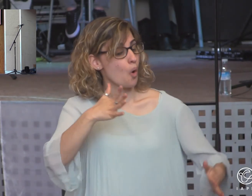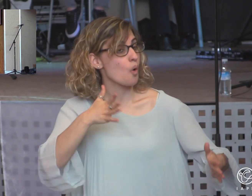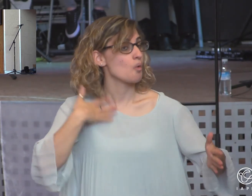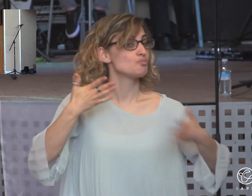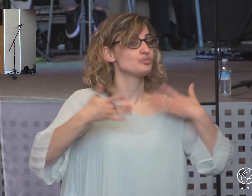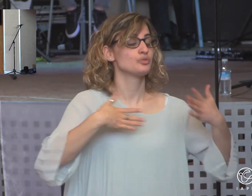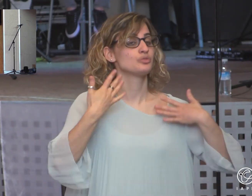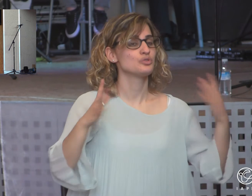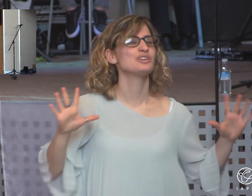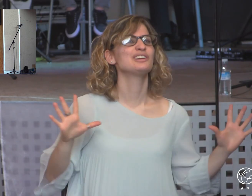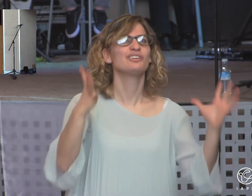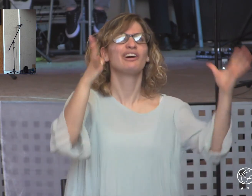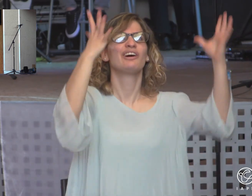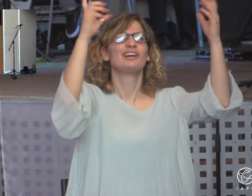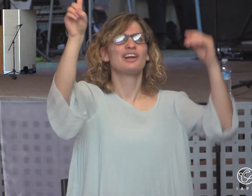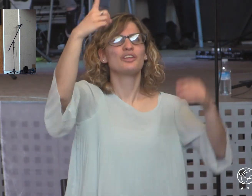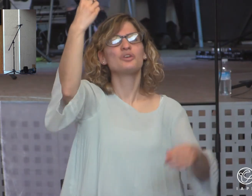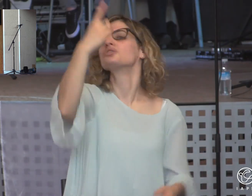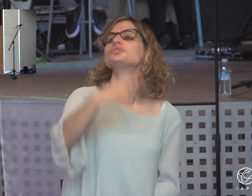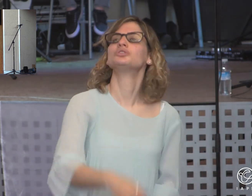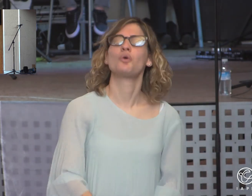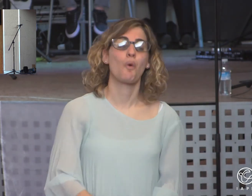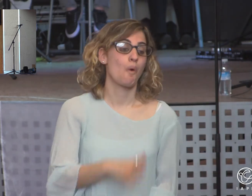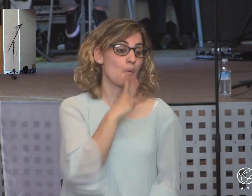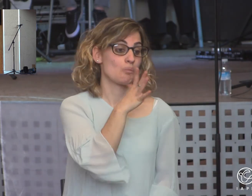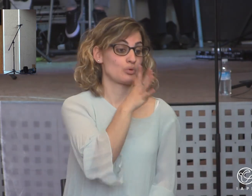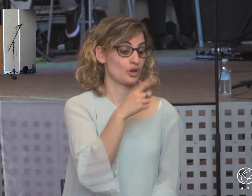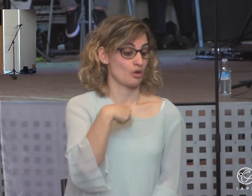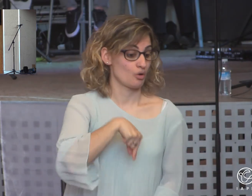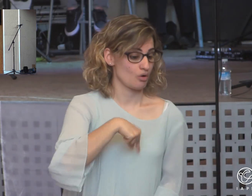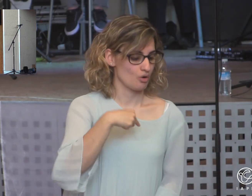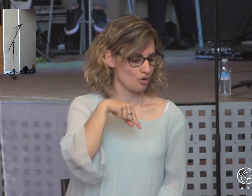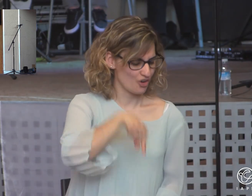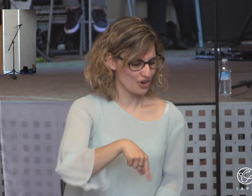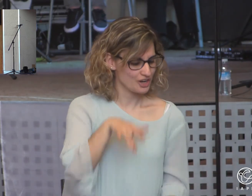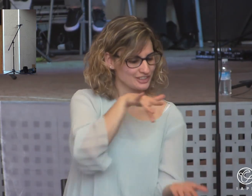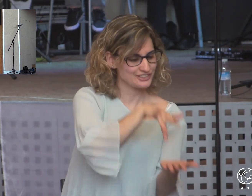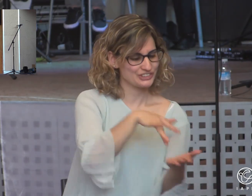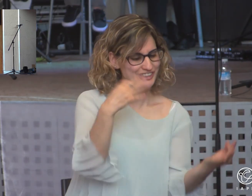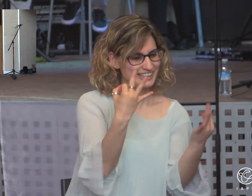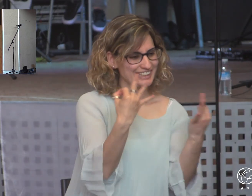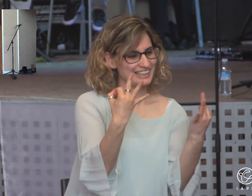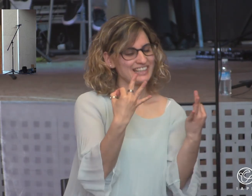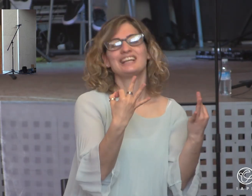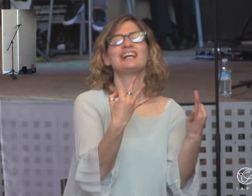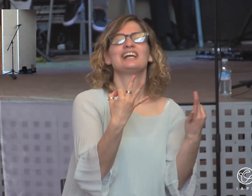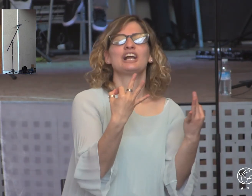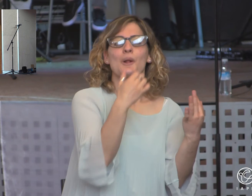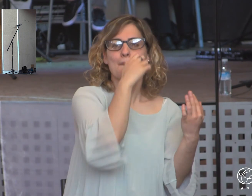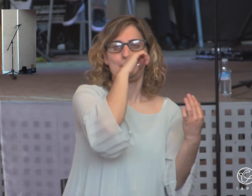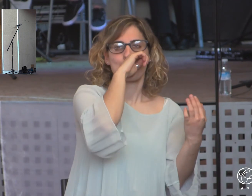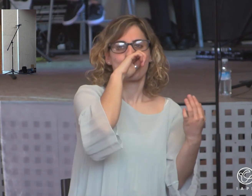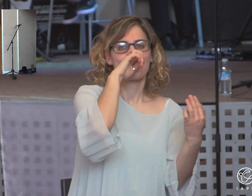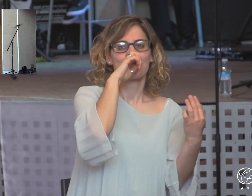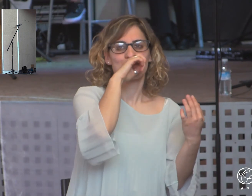gloria. Han llegado las bodas del Cordero. A su esposa